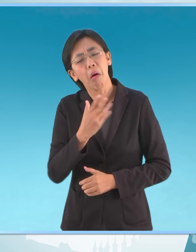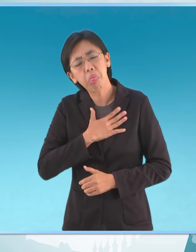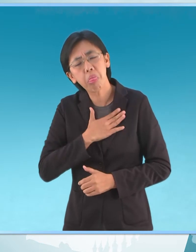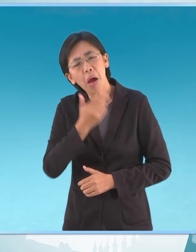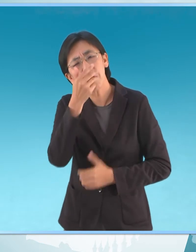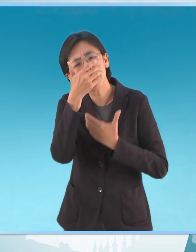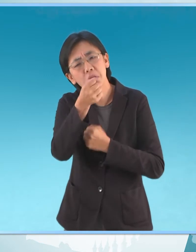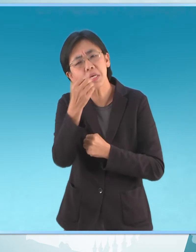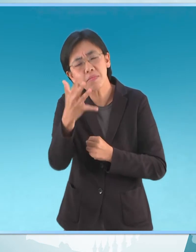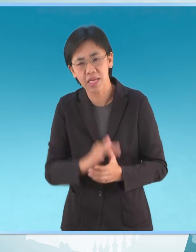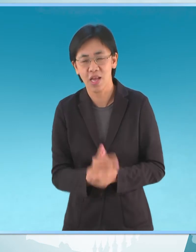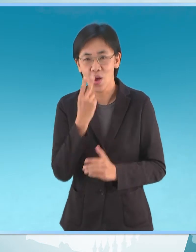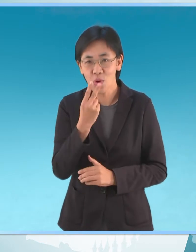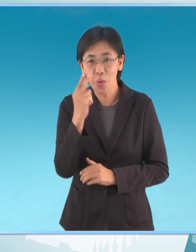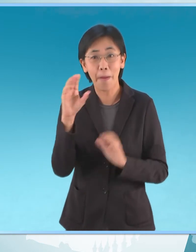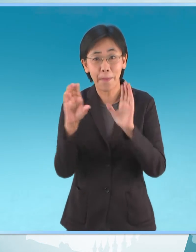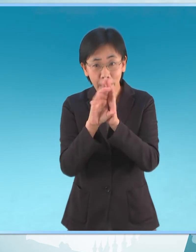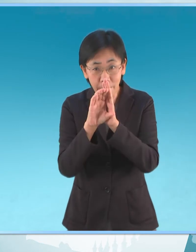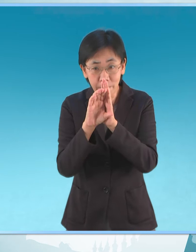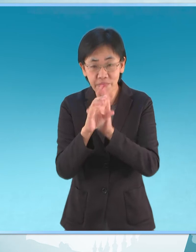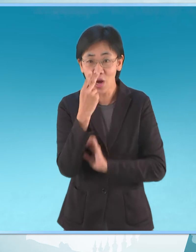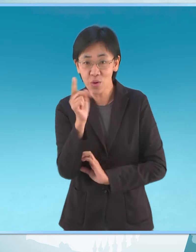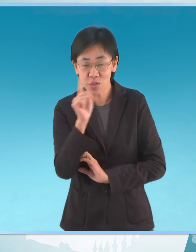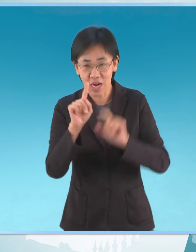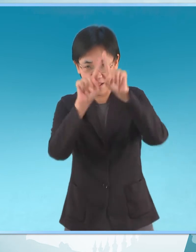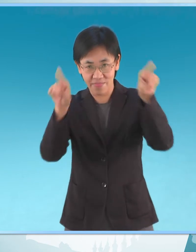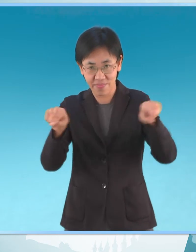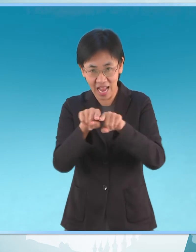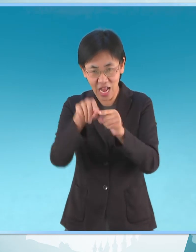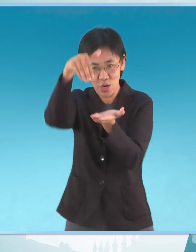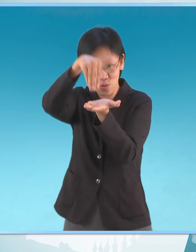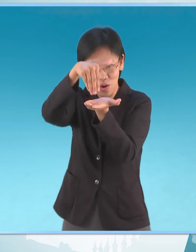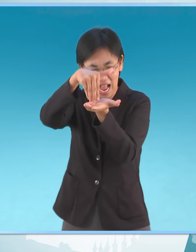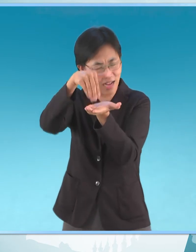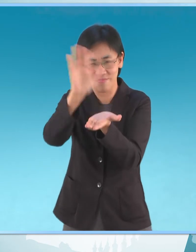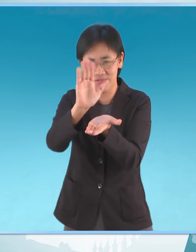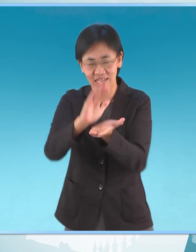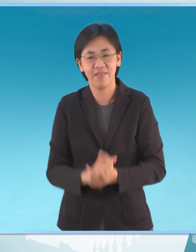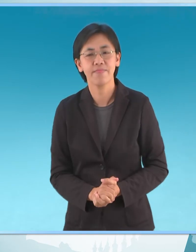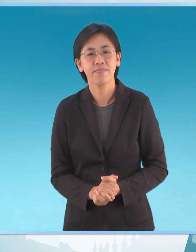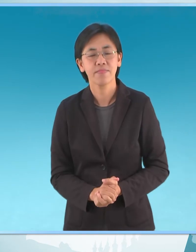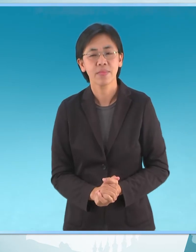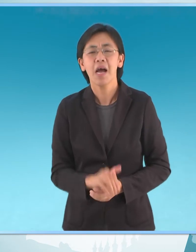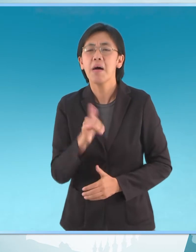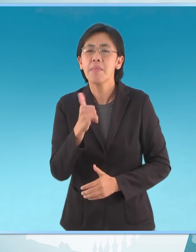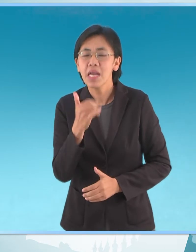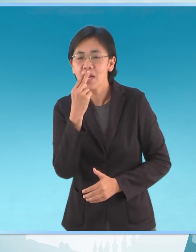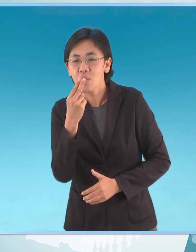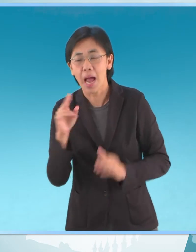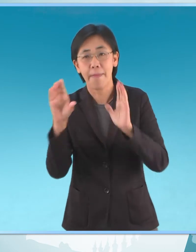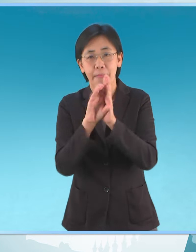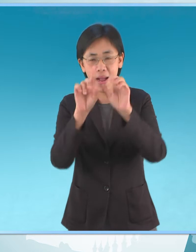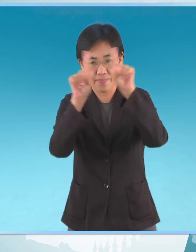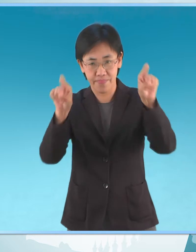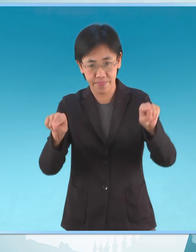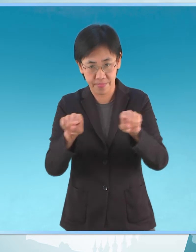าเนี่ยเวลาคนเขามองภาพเนี่ยไม่ได้มองที่กลางภาพเสมอไปเขาบอกว่าอย่างนี้ครับโดยทฤษฎีเนี่ยถ้าเป็นรูปที่เป็นรูป